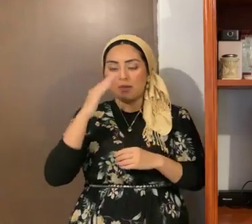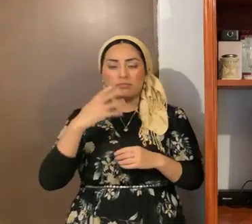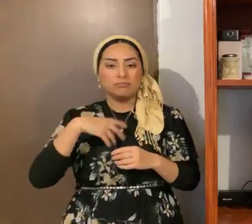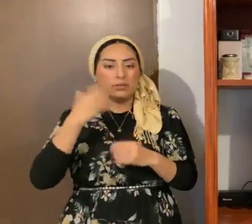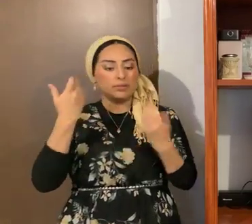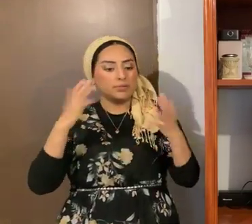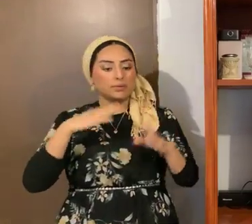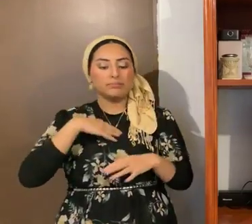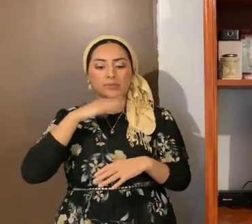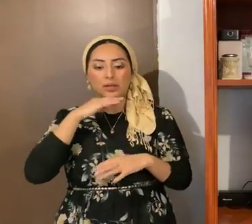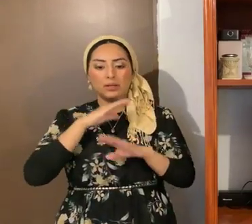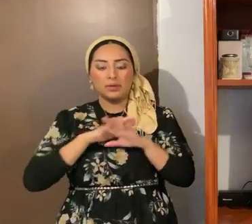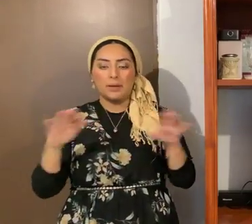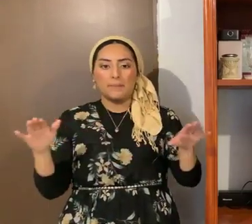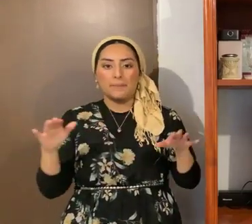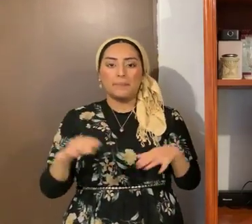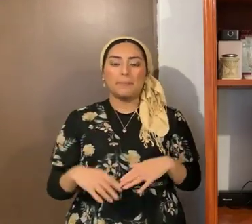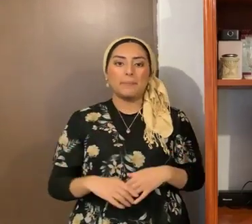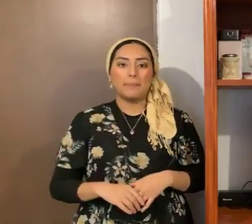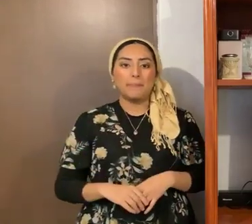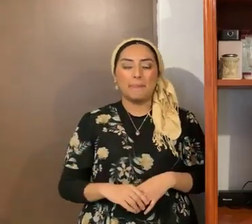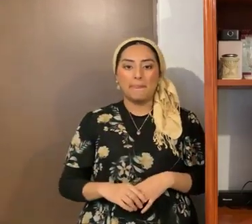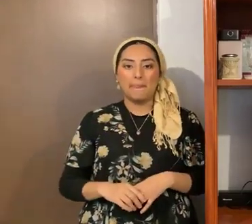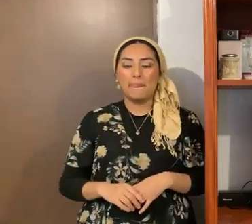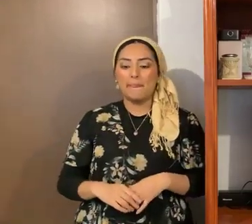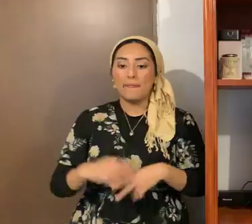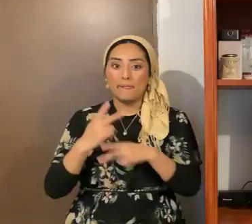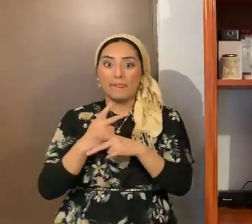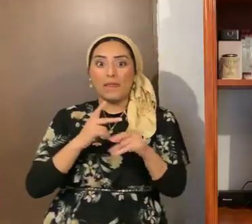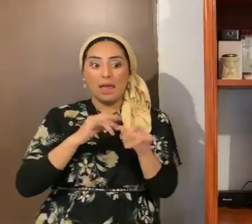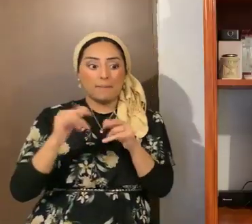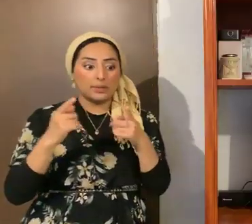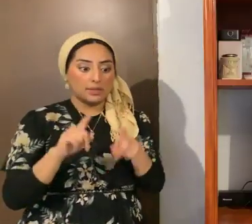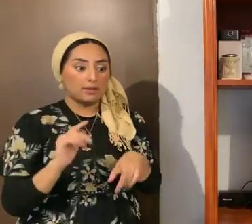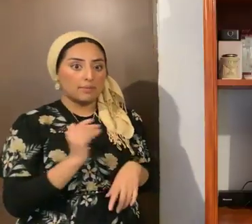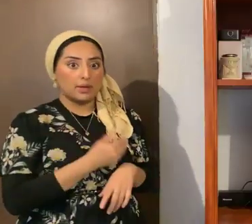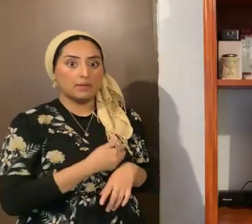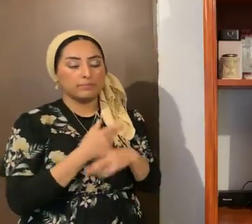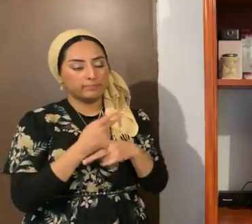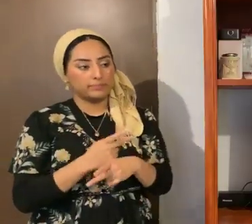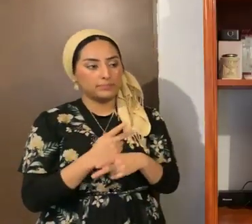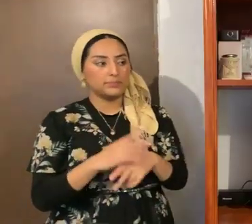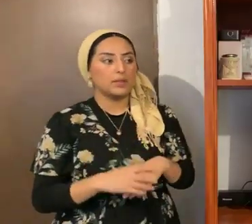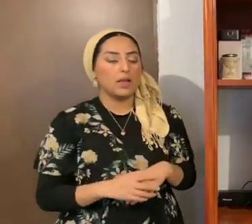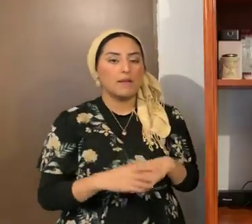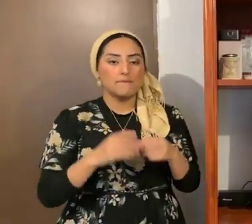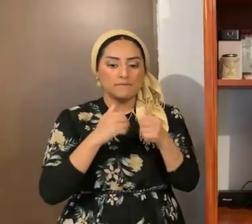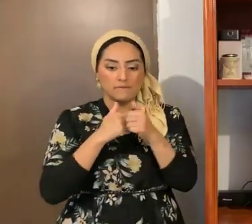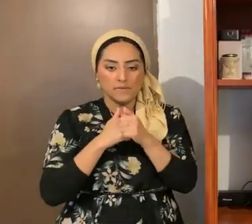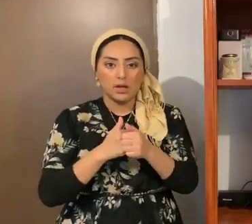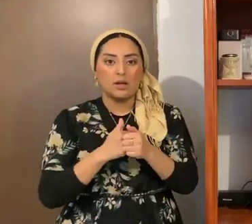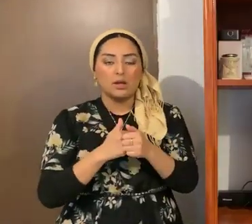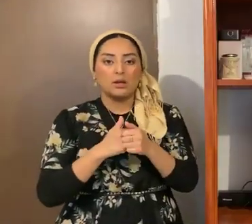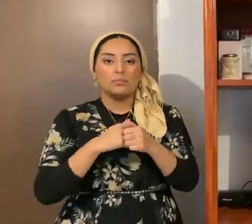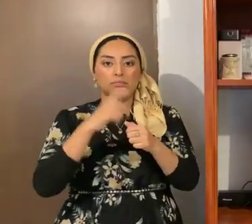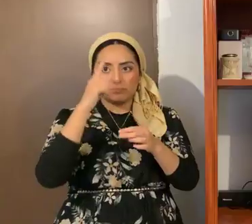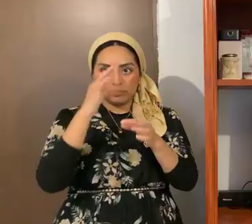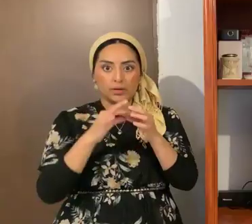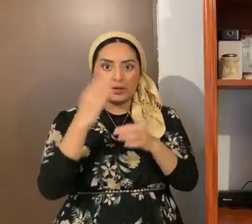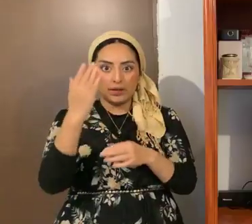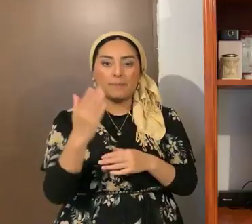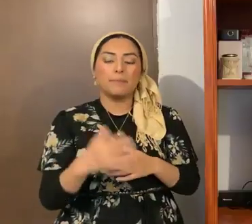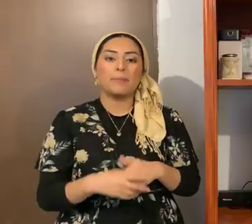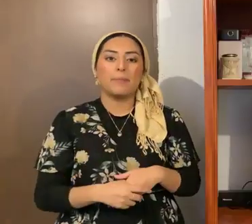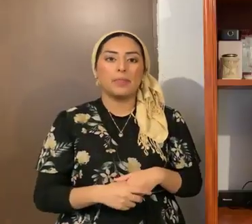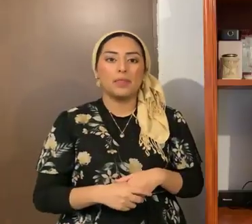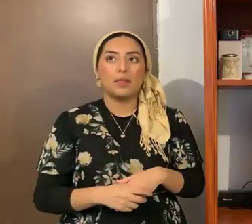así decirlo. Ahora, no sea que nos pase lo mismo, el Eterno no lo permita. Sigamos fieles a Él. O sea, ¿cómo es